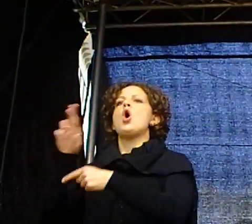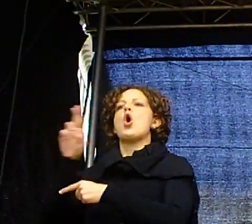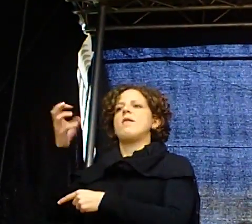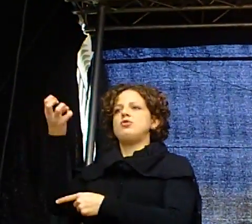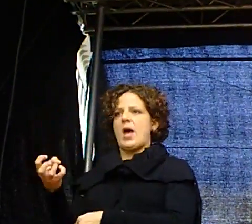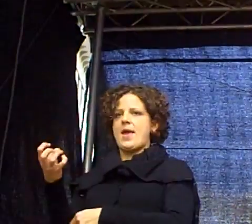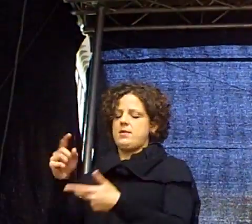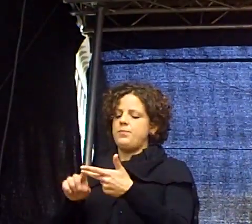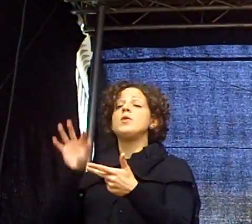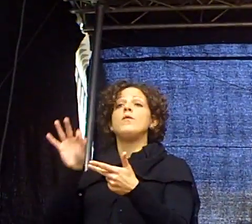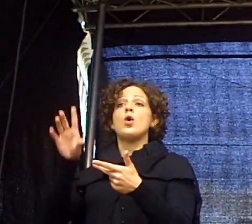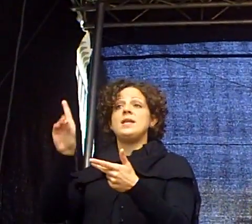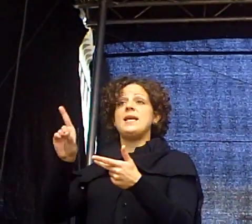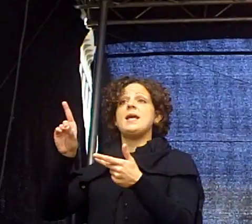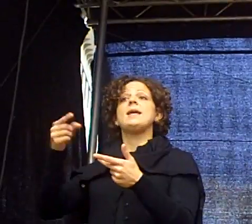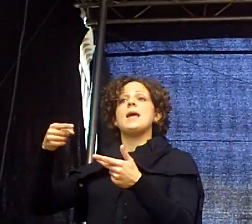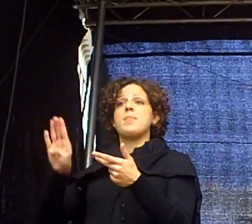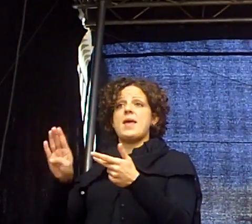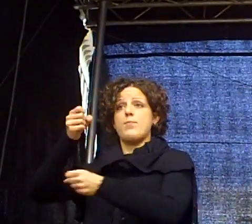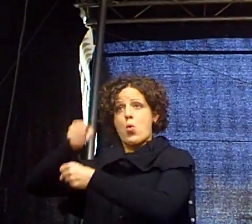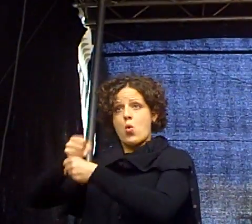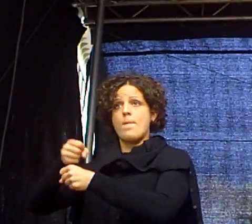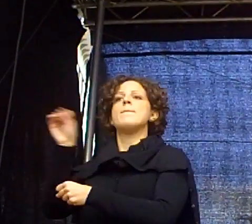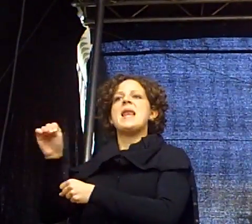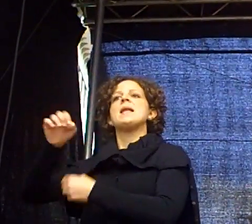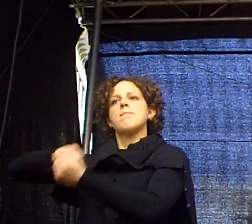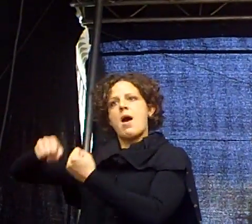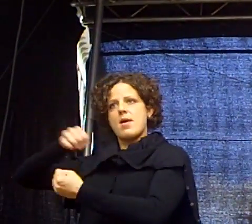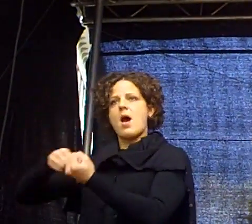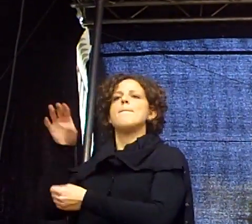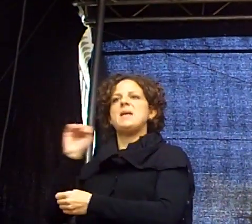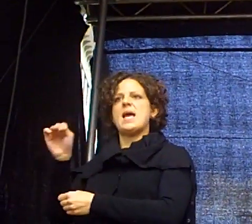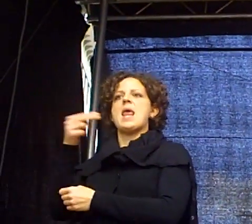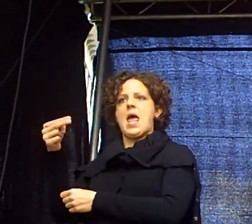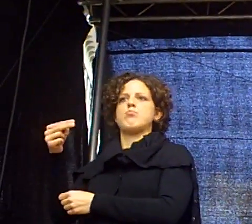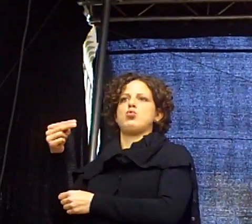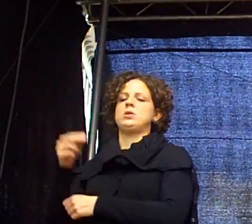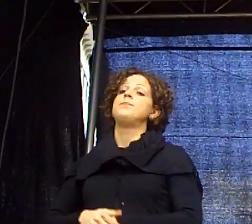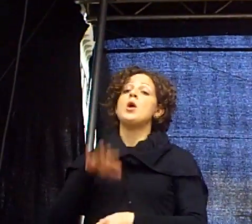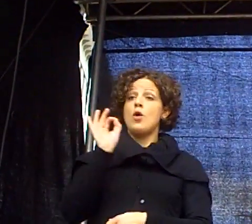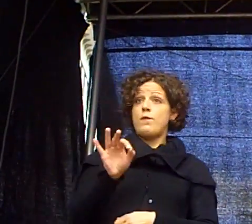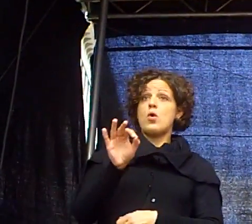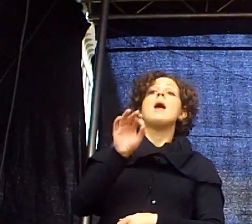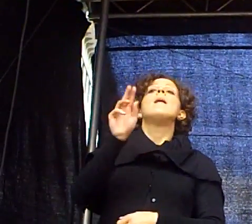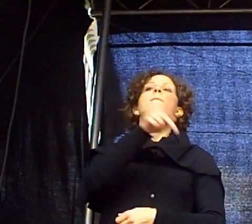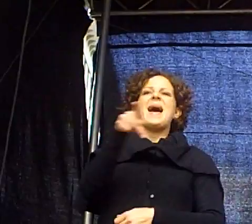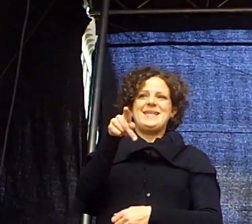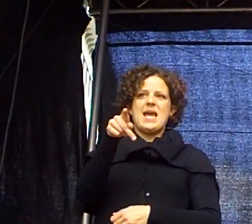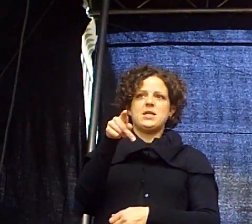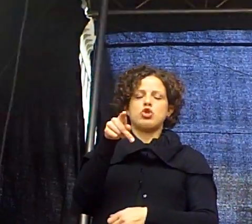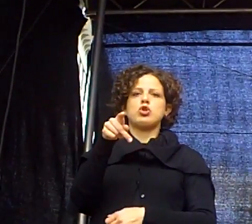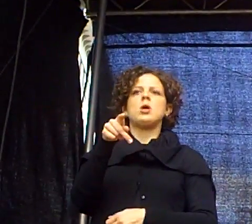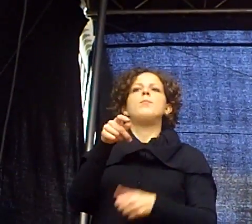für den DGB Bochum Melanie Meyer, Michael Hermund, für den Paritätischen Holger Schelte,